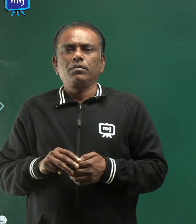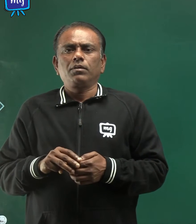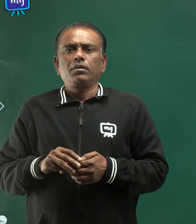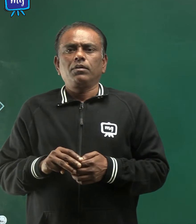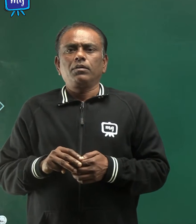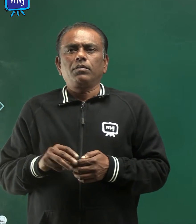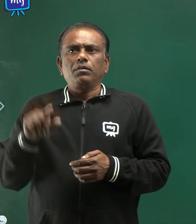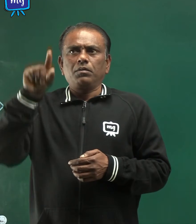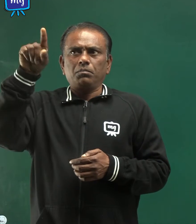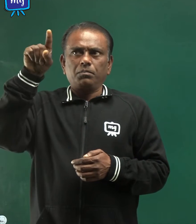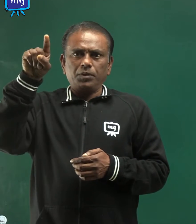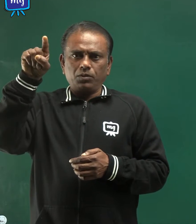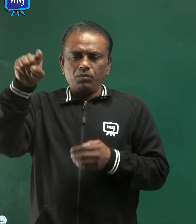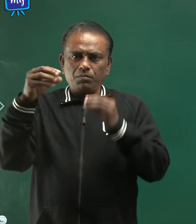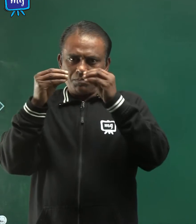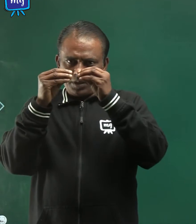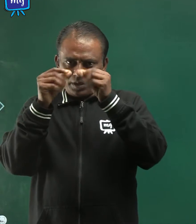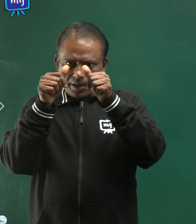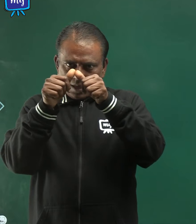बिंदु A पर